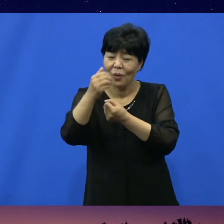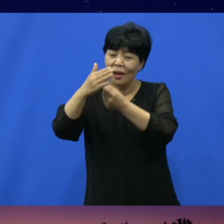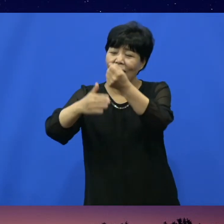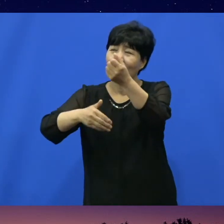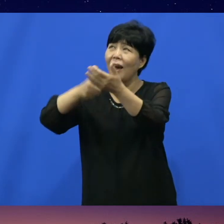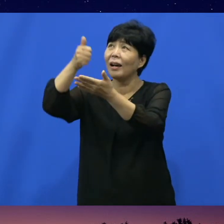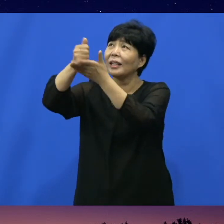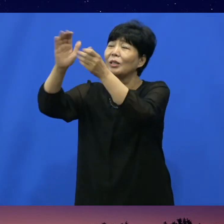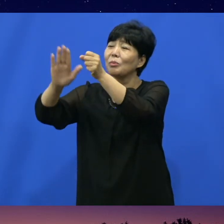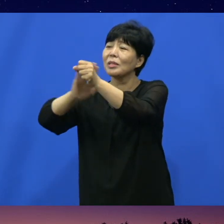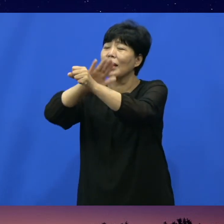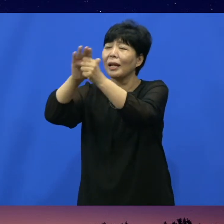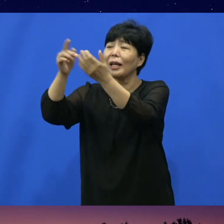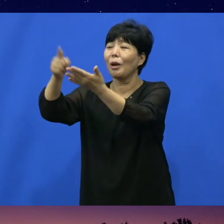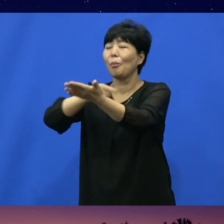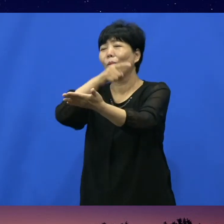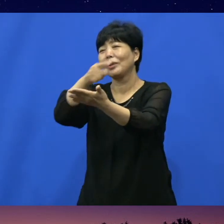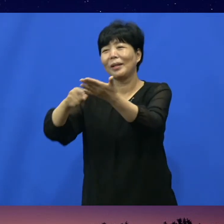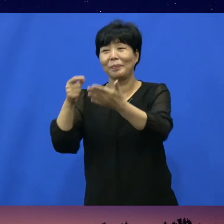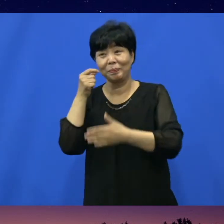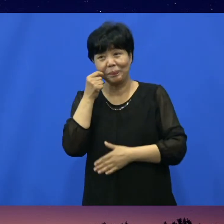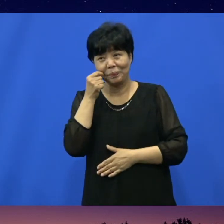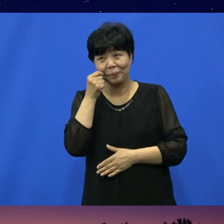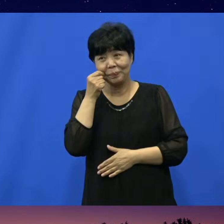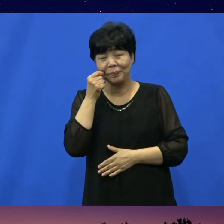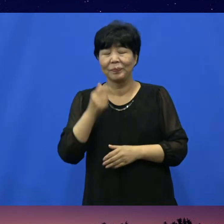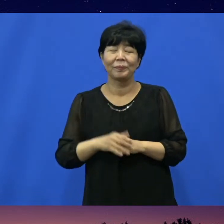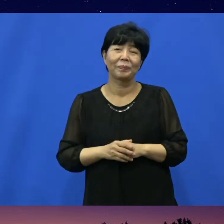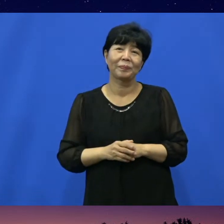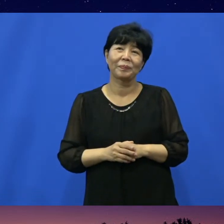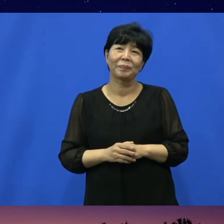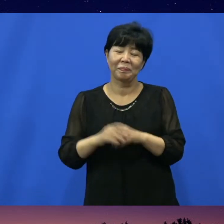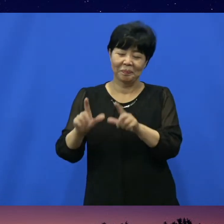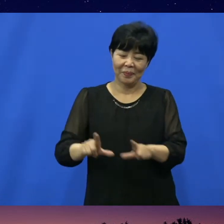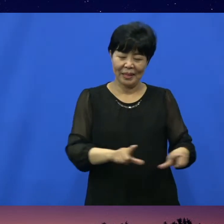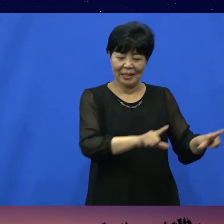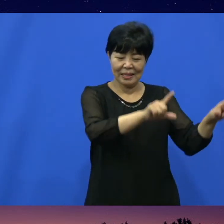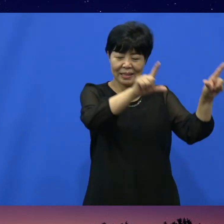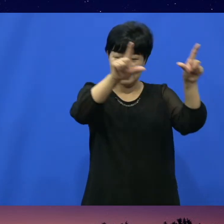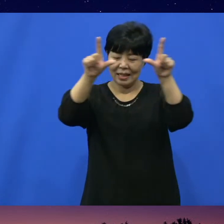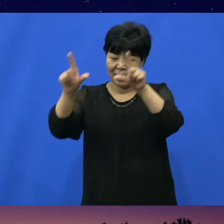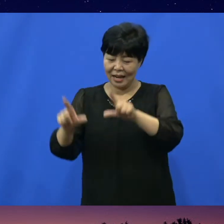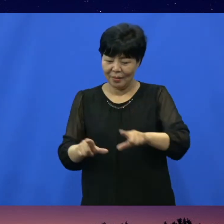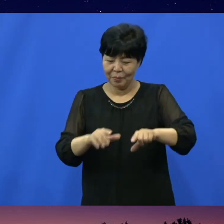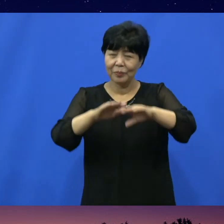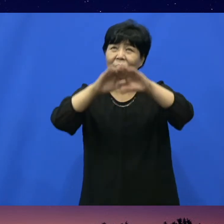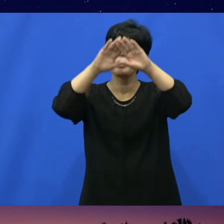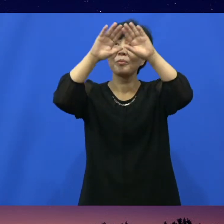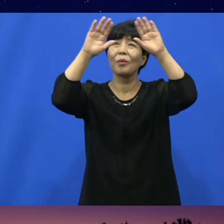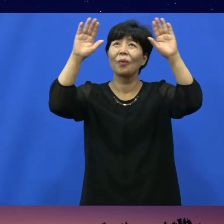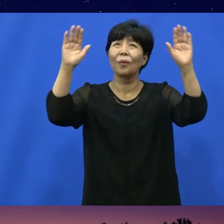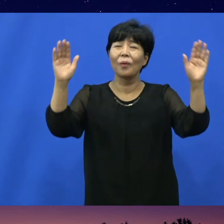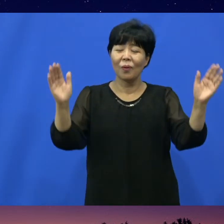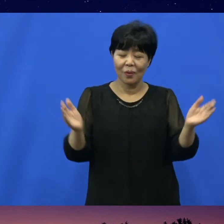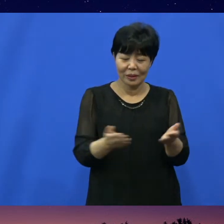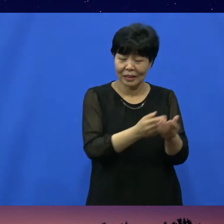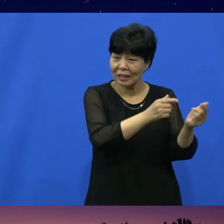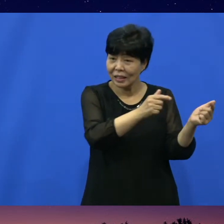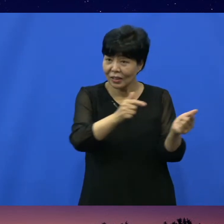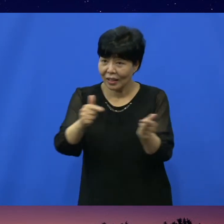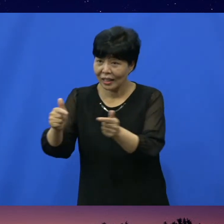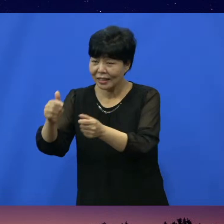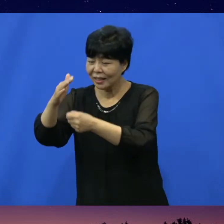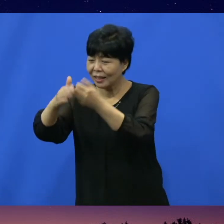분명한 것은 하나님으로부터 받은 사랑에 대한 반응이에요. 삶의 전부는 하나님으로부터 받은 사랑의 반응이에요. 하나님을 위해서